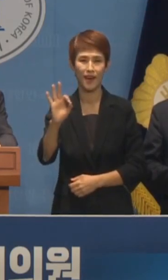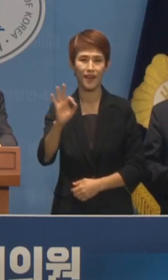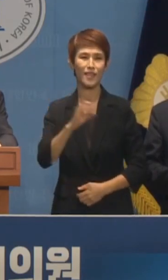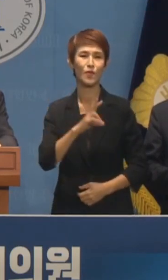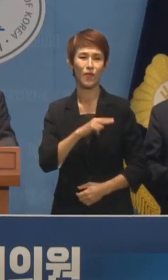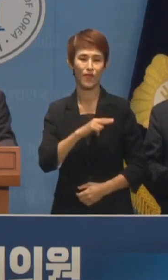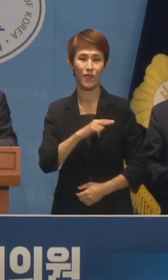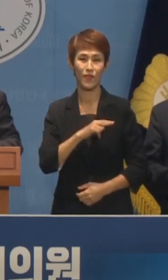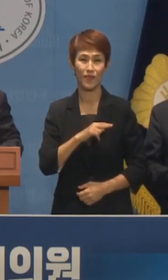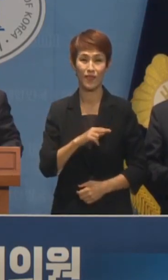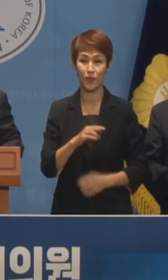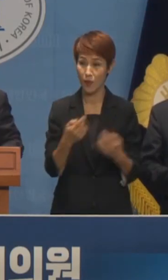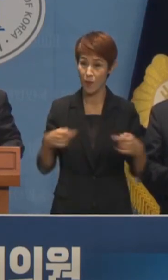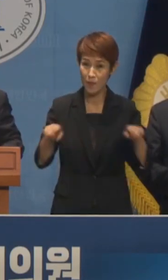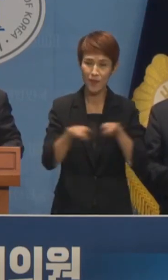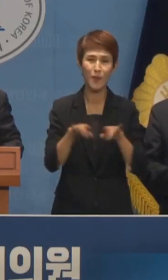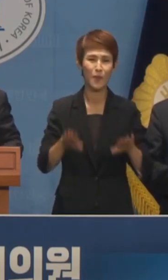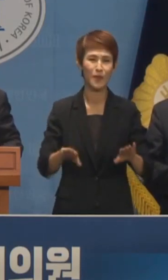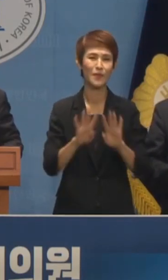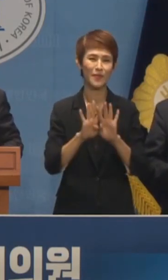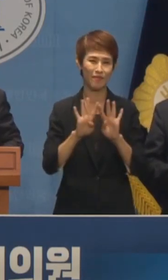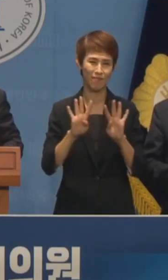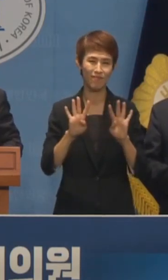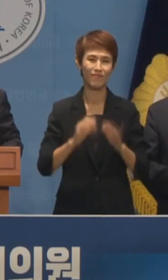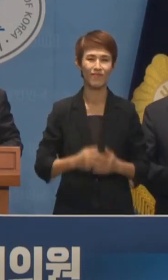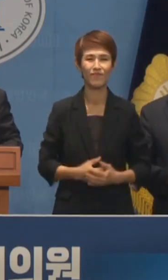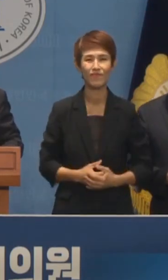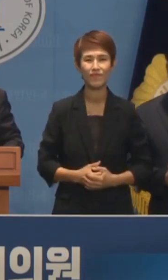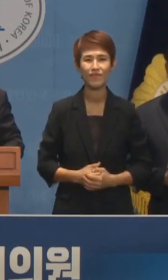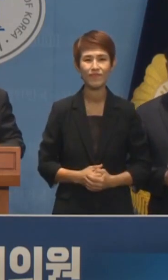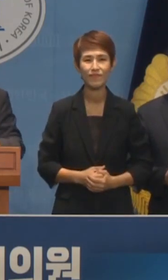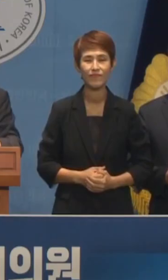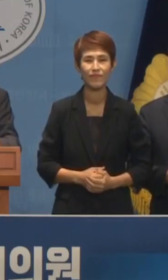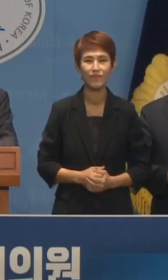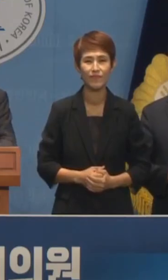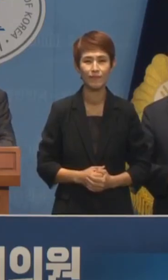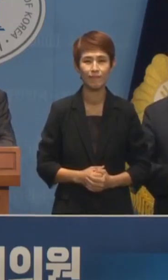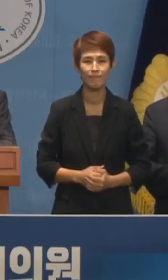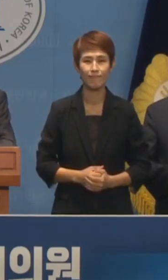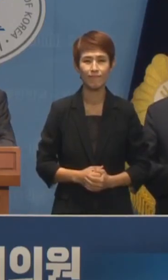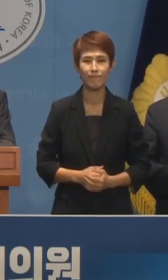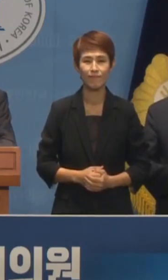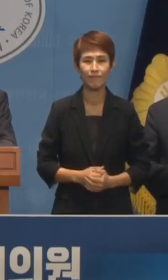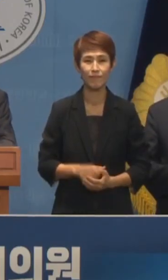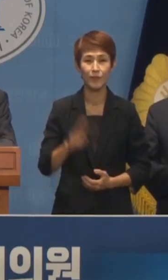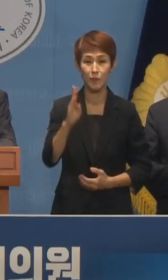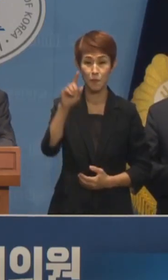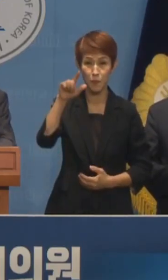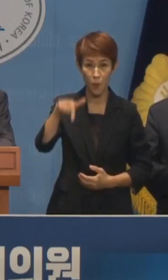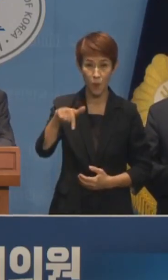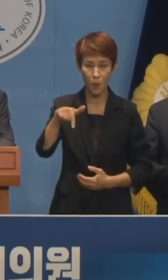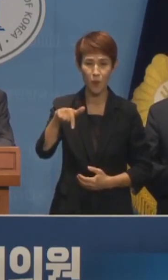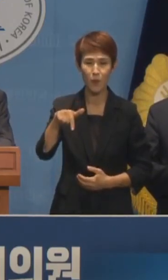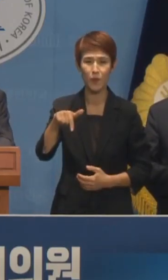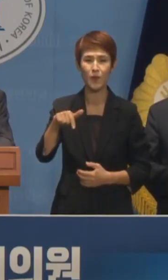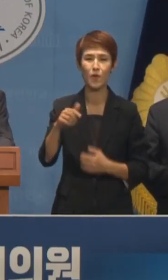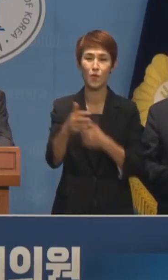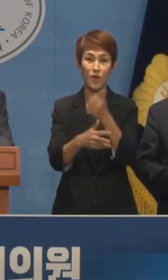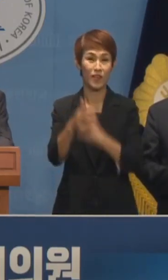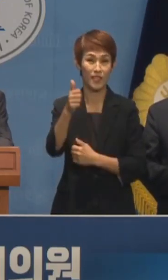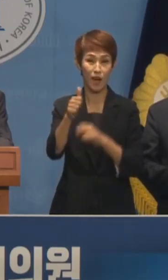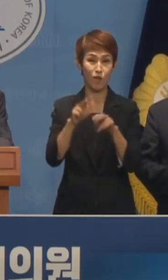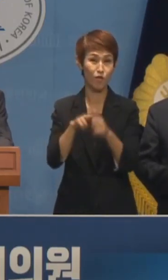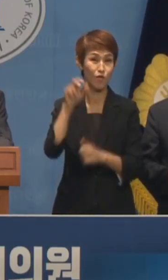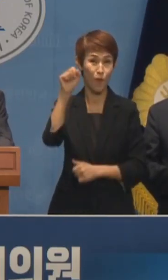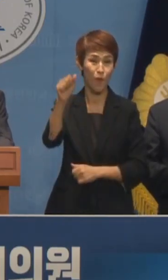이 자리에 오게 되었습니다. 이제 자세한 말씀은 복귀왕 위원장